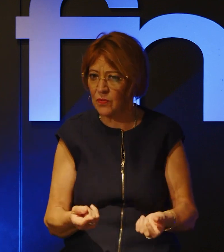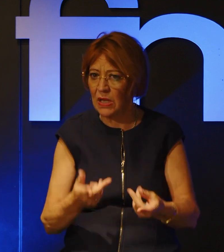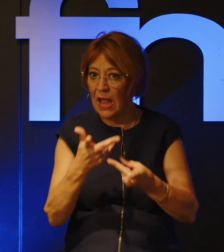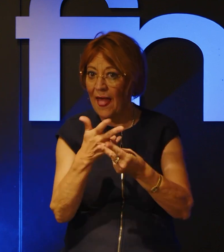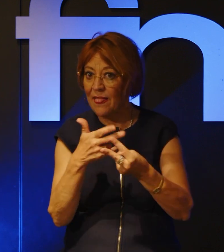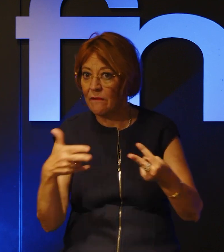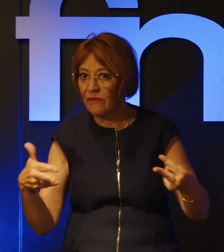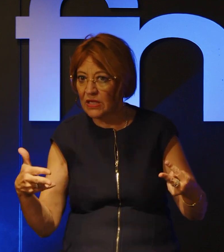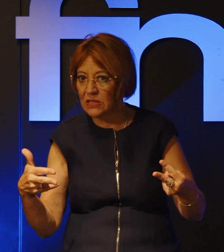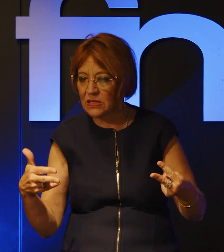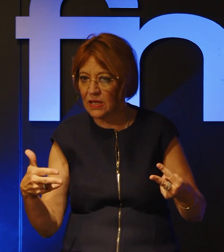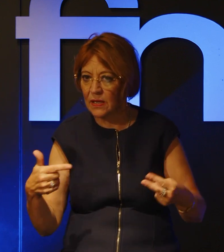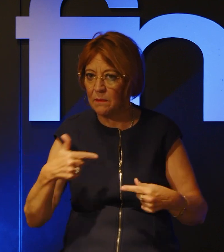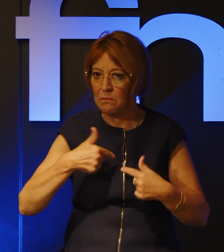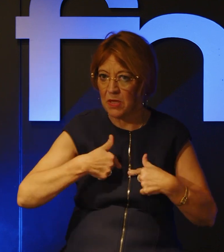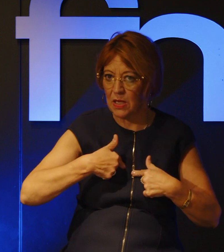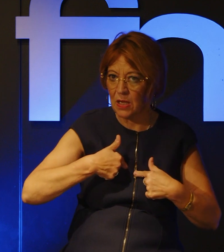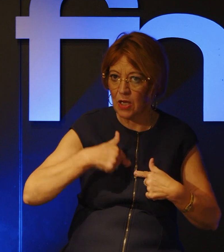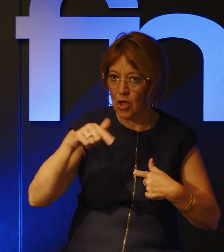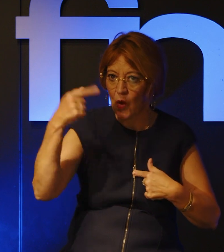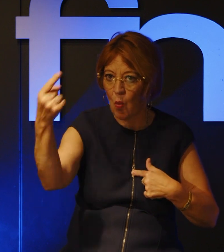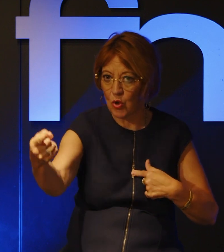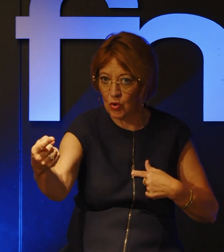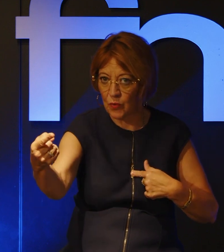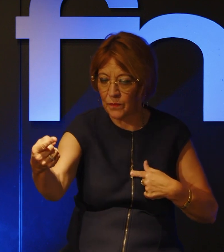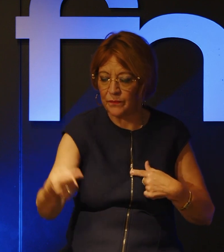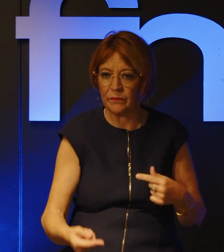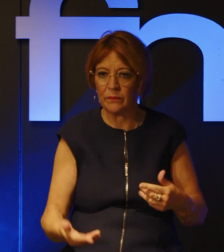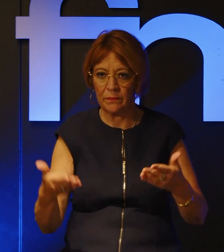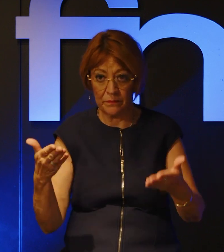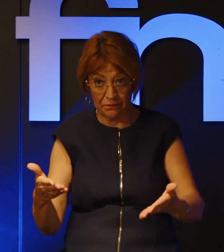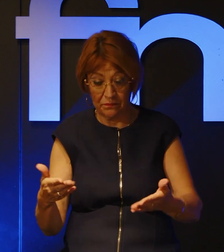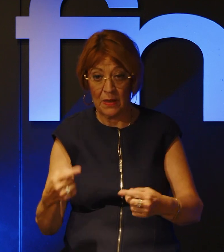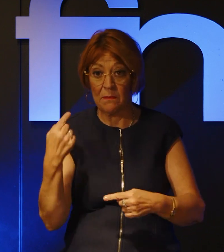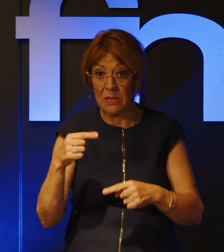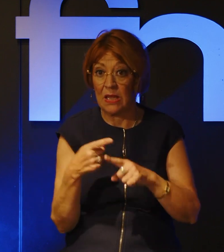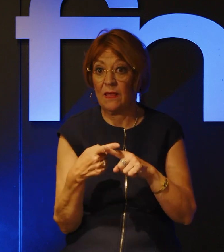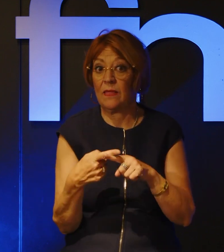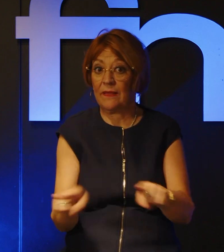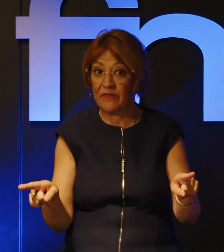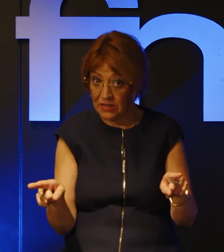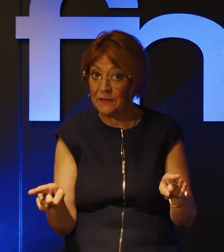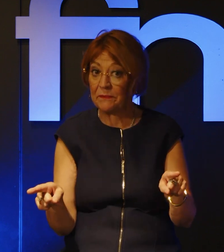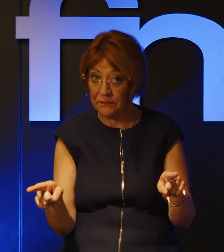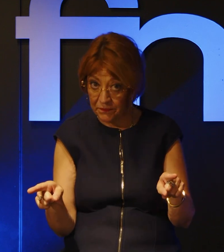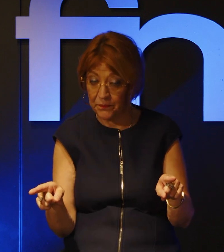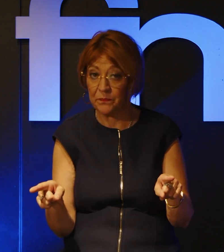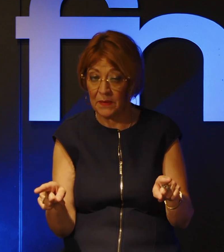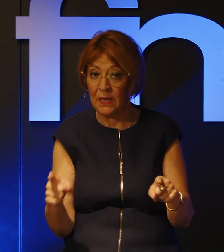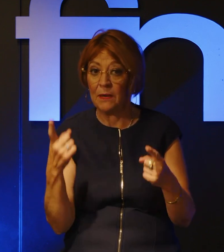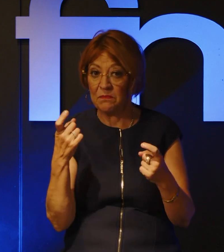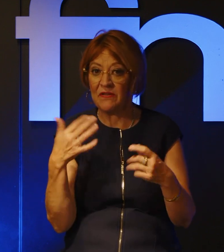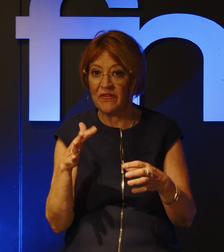diferença entre mim e o outro sendo que para haver esta diferença H Tem que